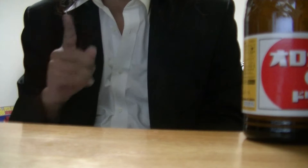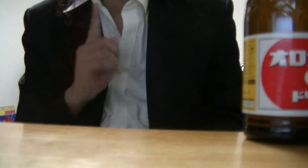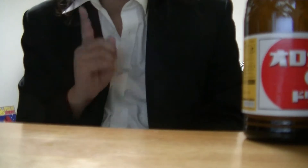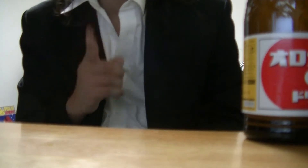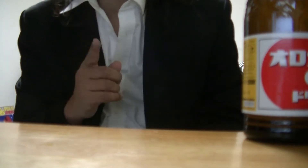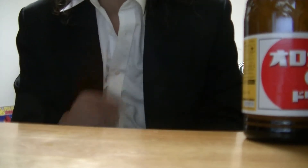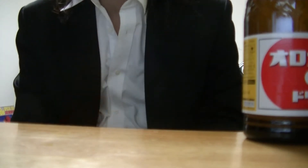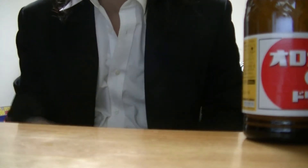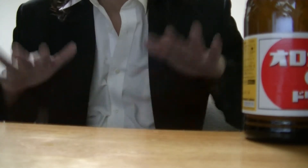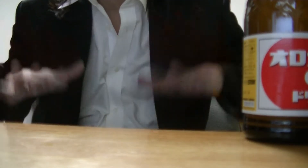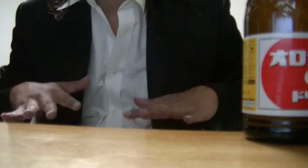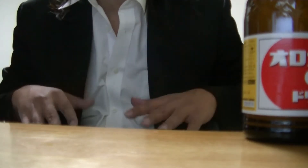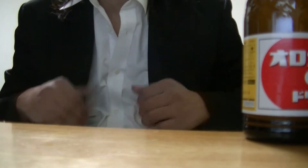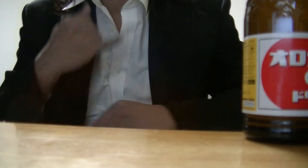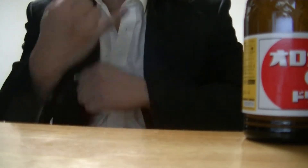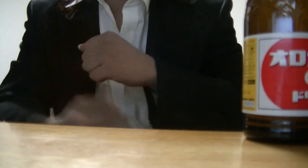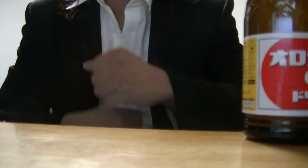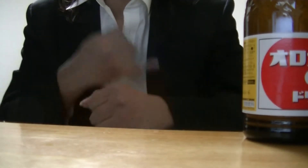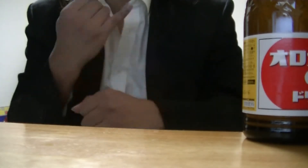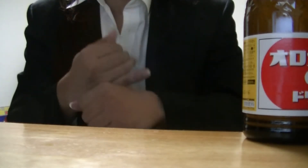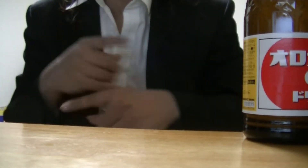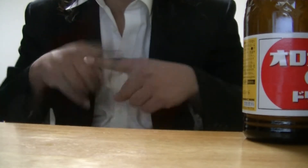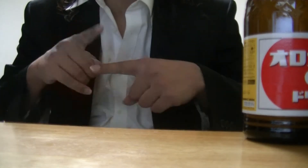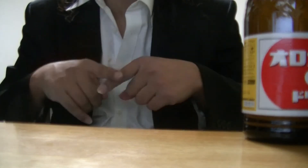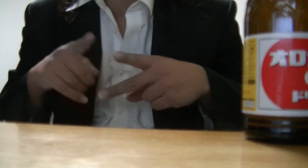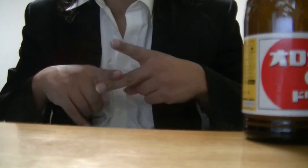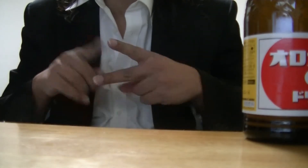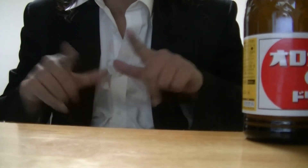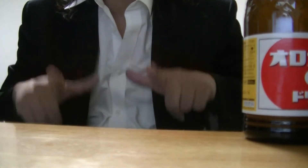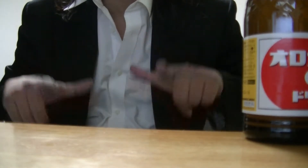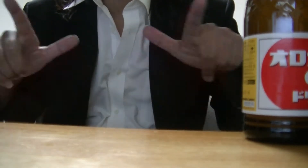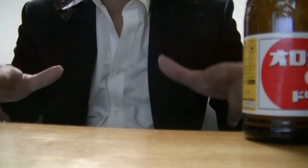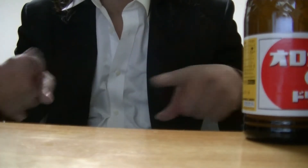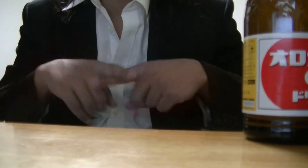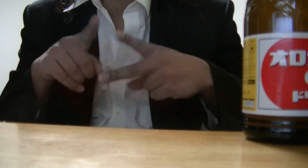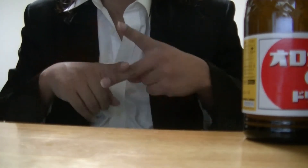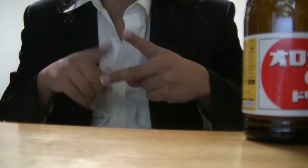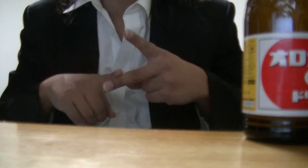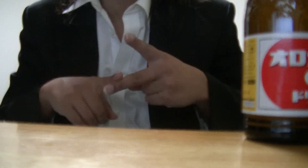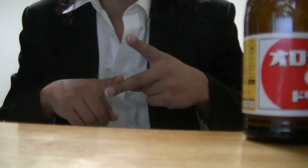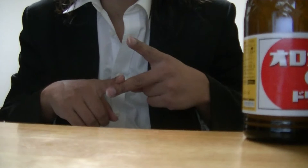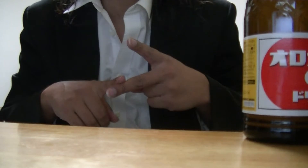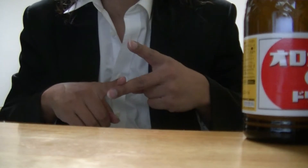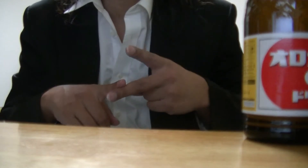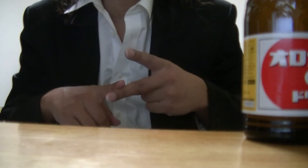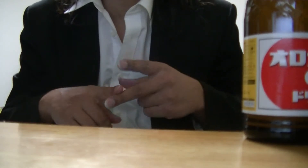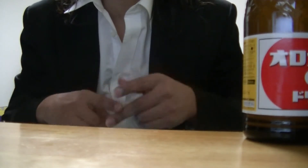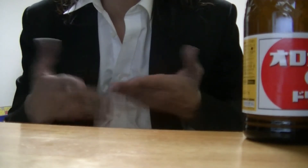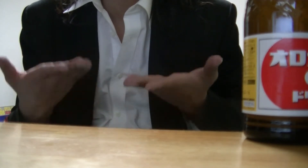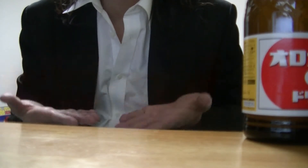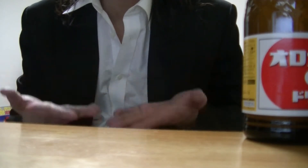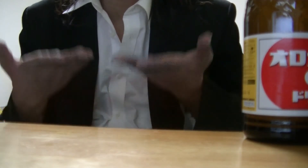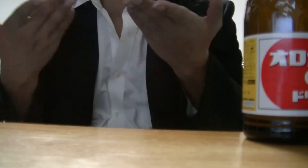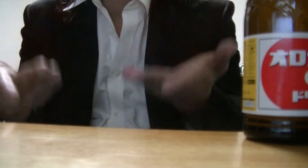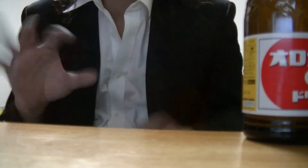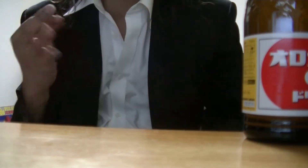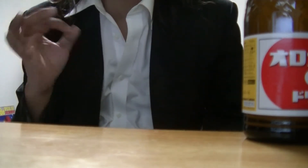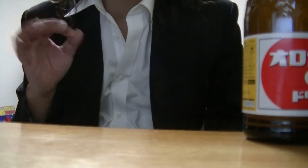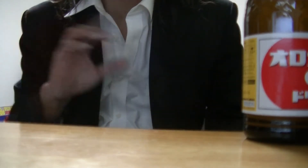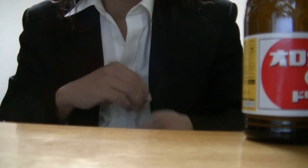今インターネットとマスメディアっていうのは、情報をお金に換えるための仕組みなん